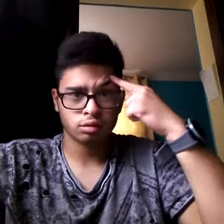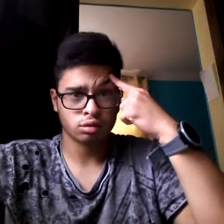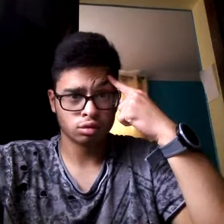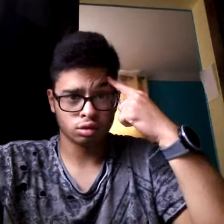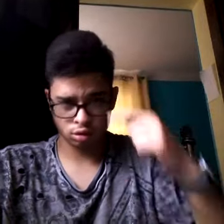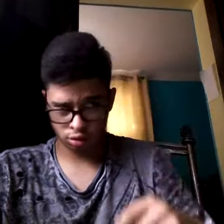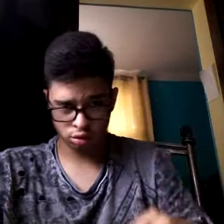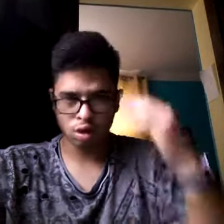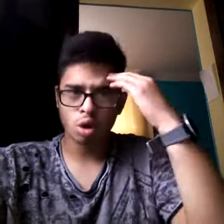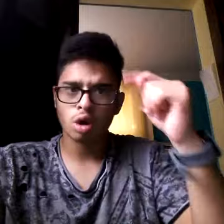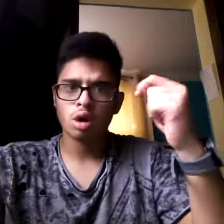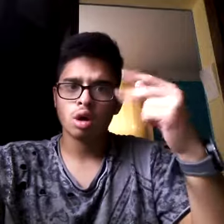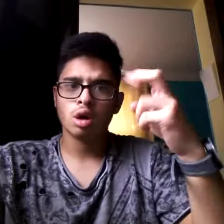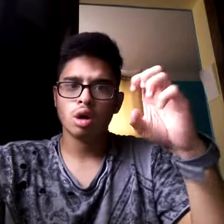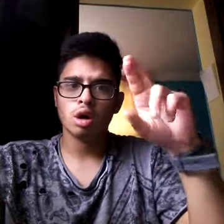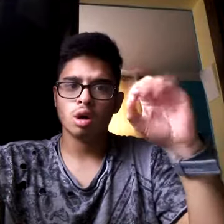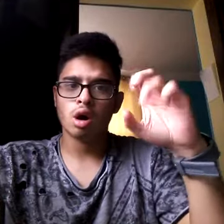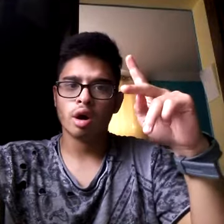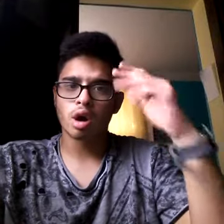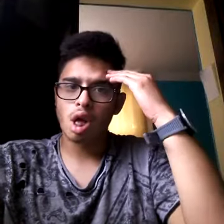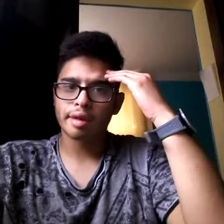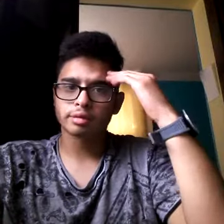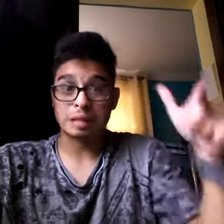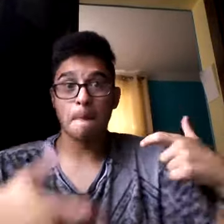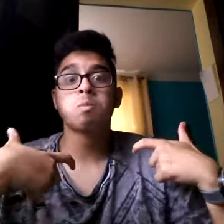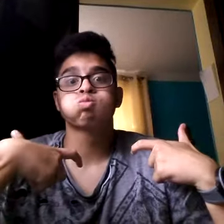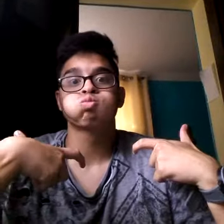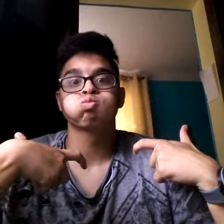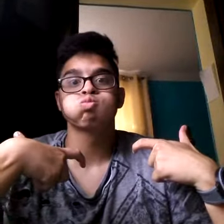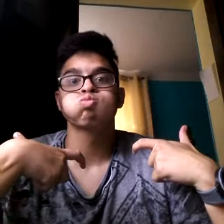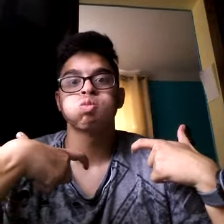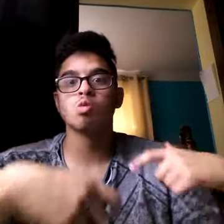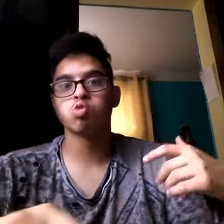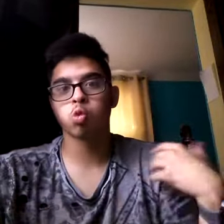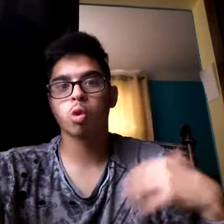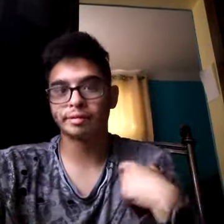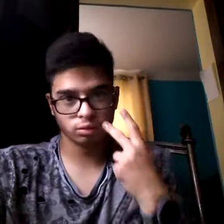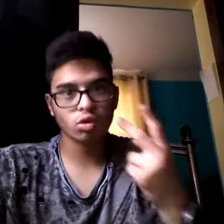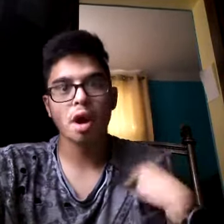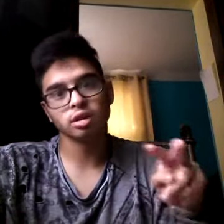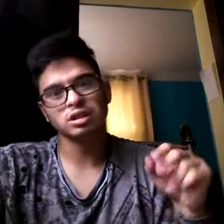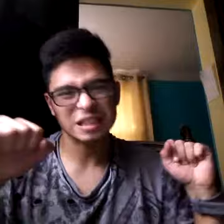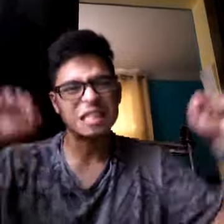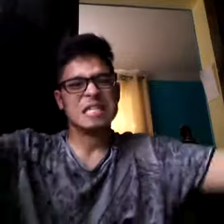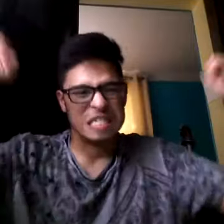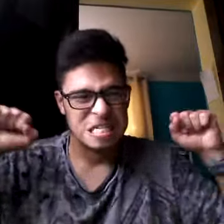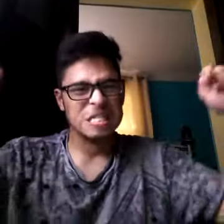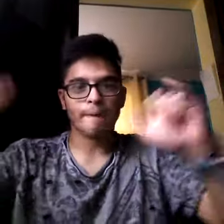y el pánico se apoderaba de millones de personas que temerosas salían a las calles estremecidas por la madre